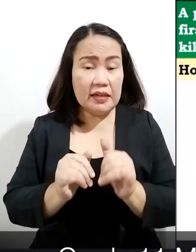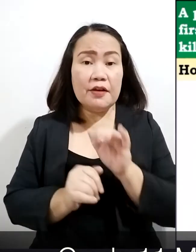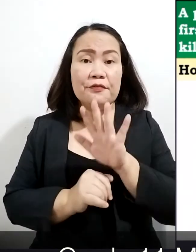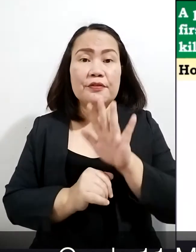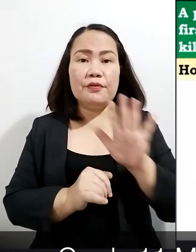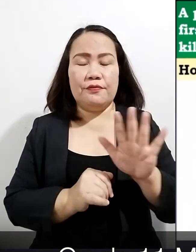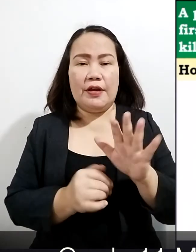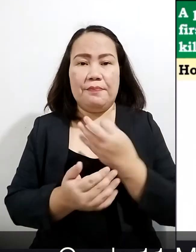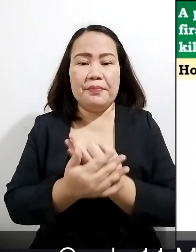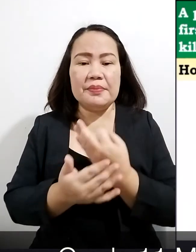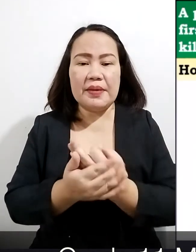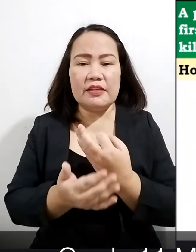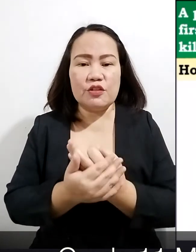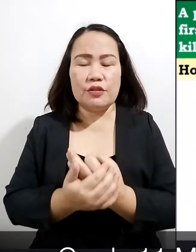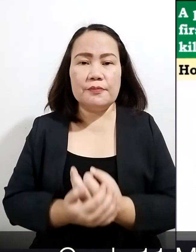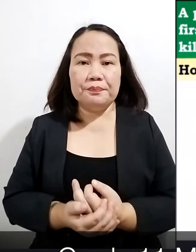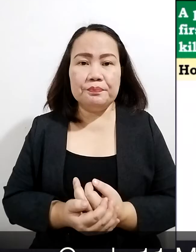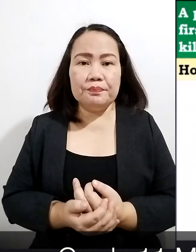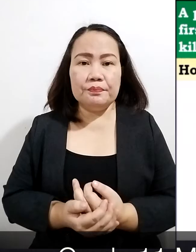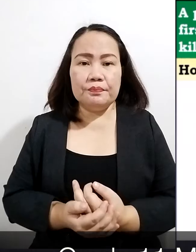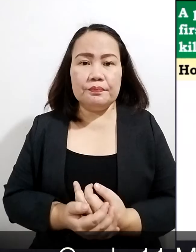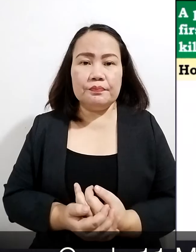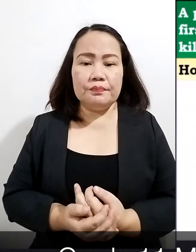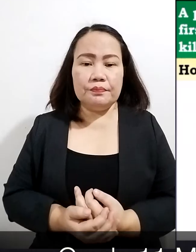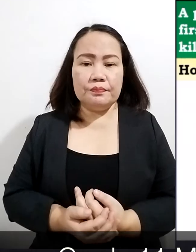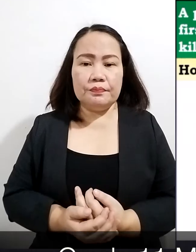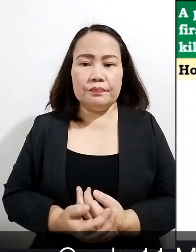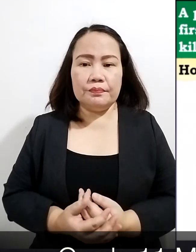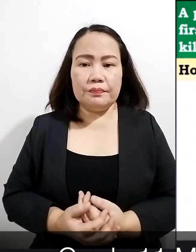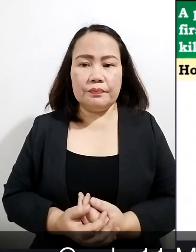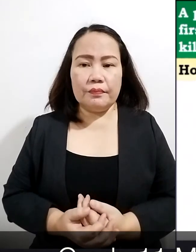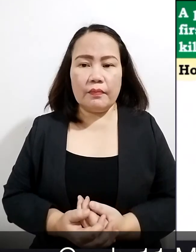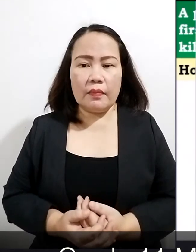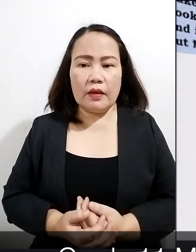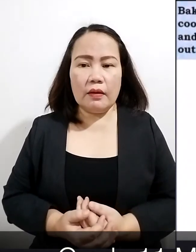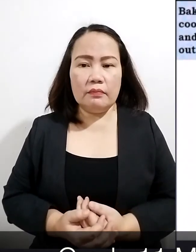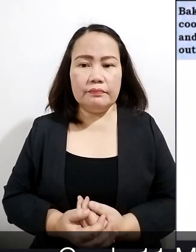ay 55 pesos.